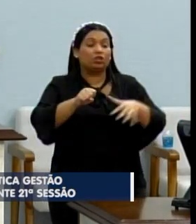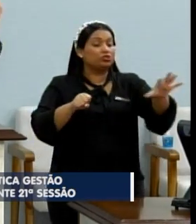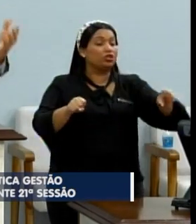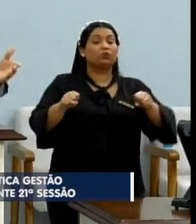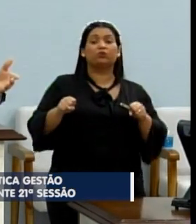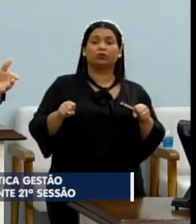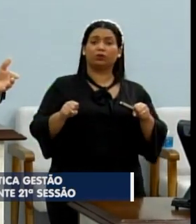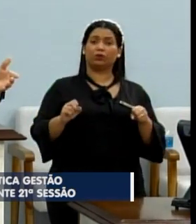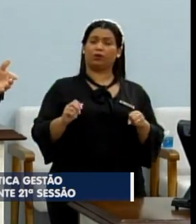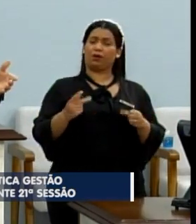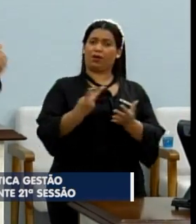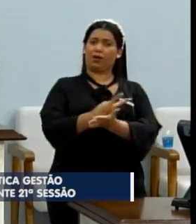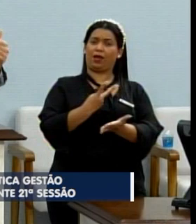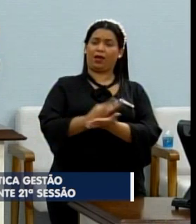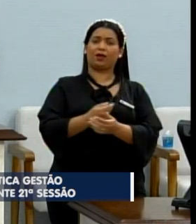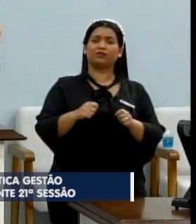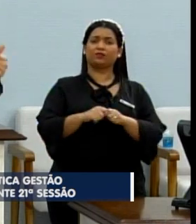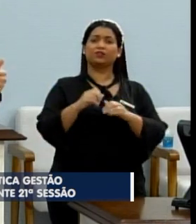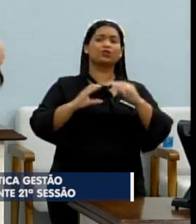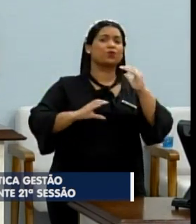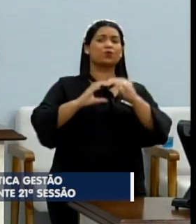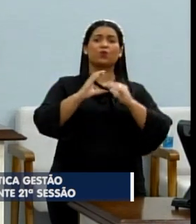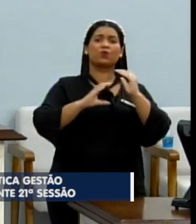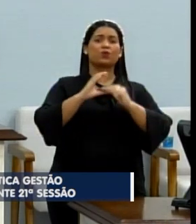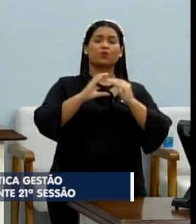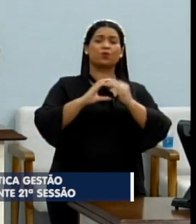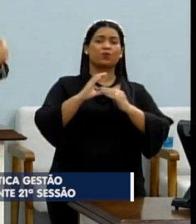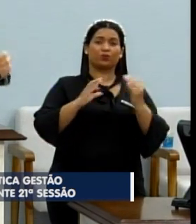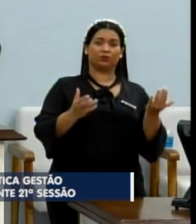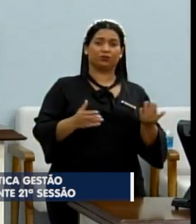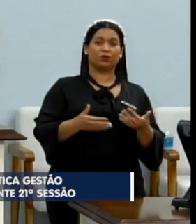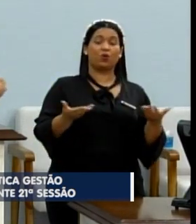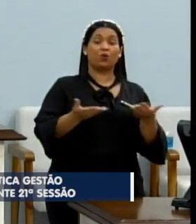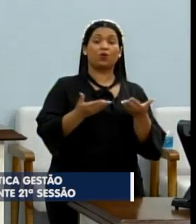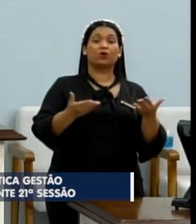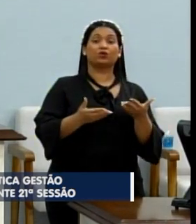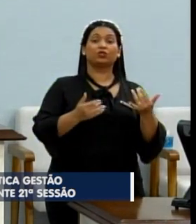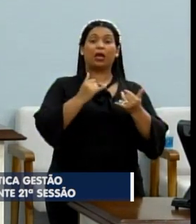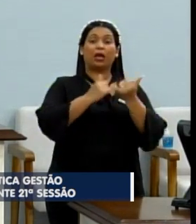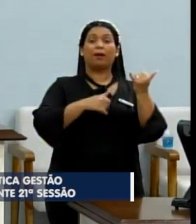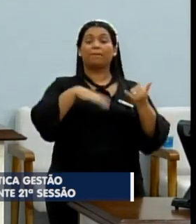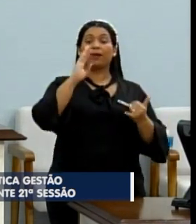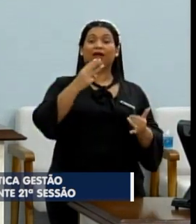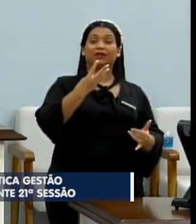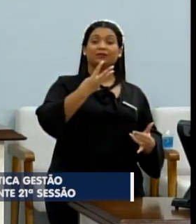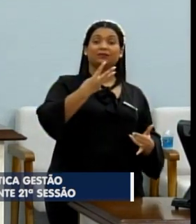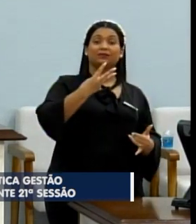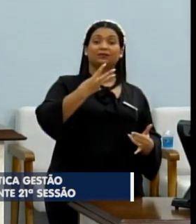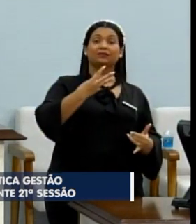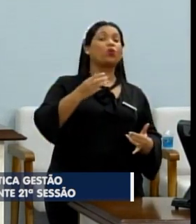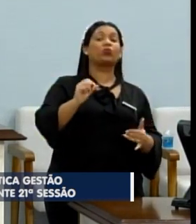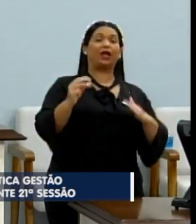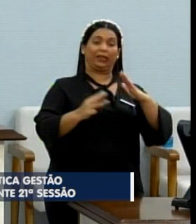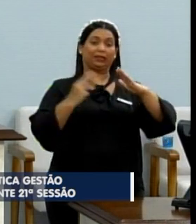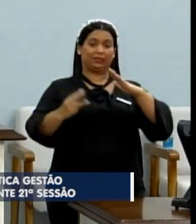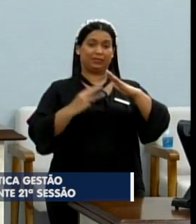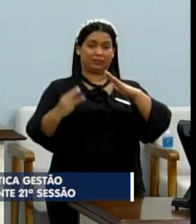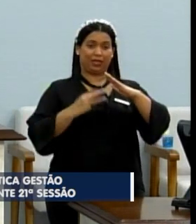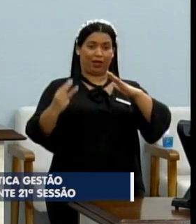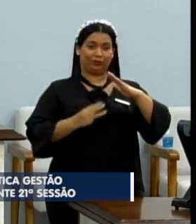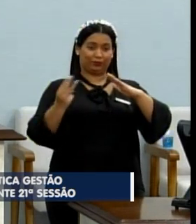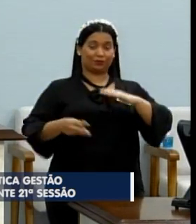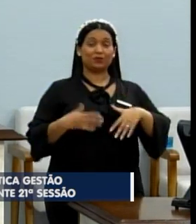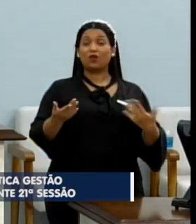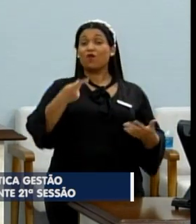tem que fazer concurso público mais da metade dos Servidores hoje são terceirizados no município você